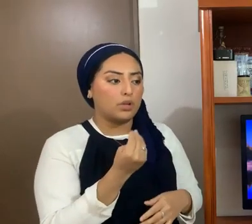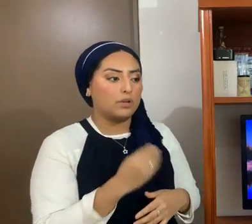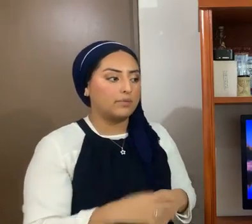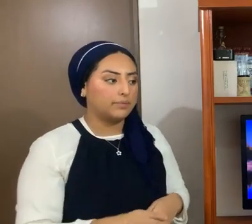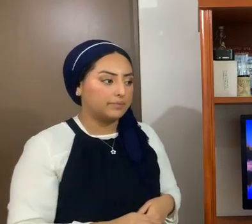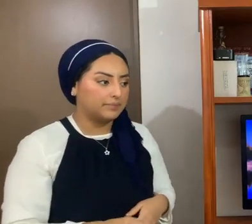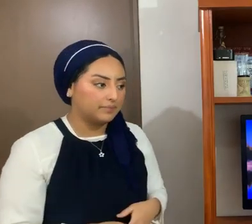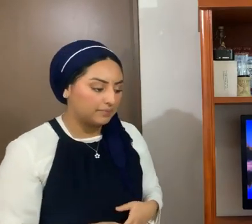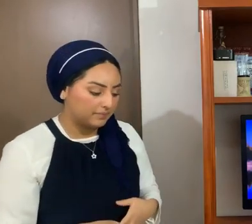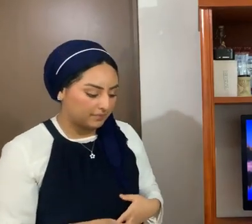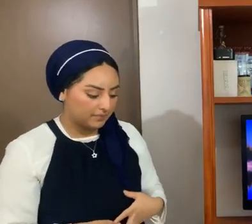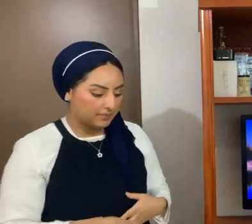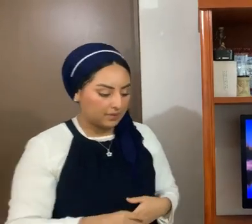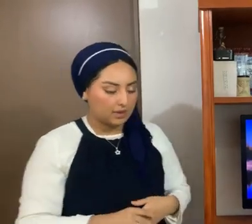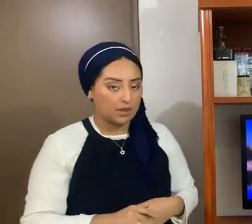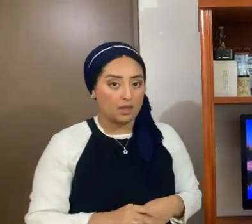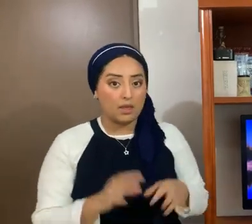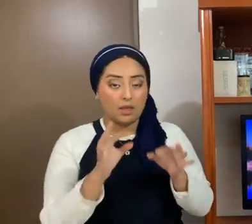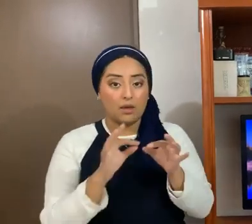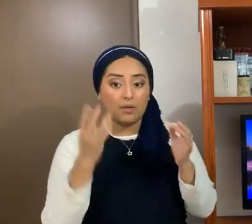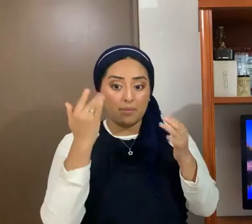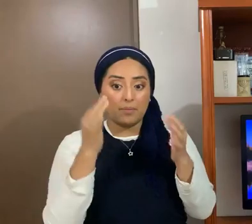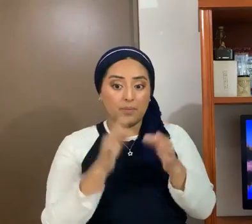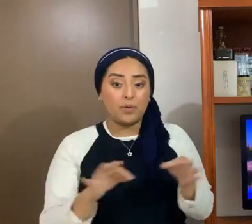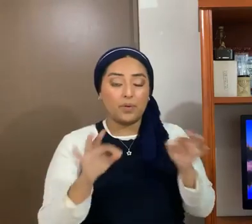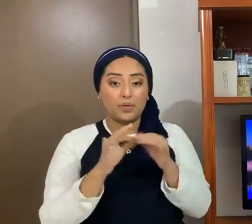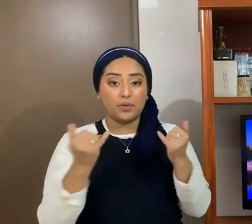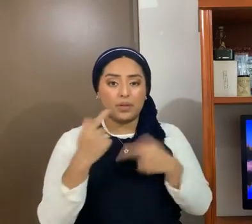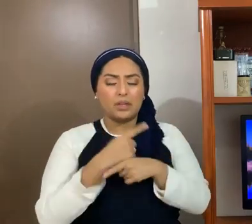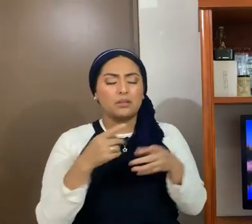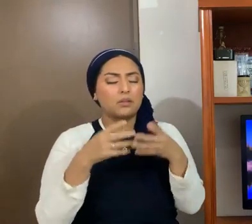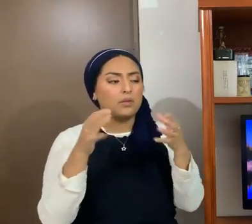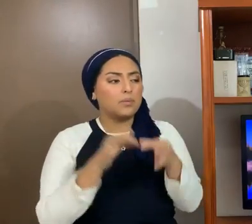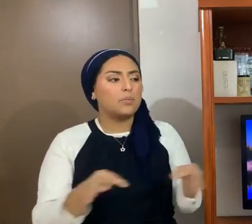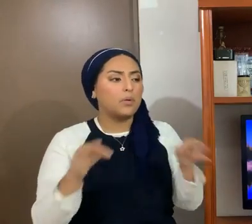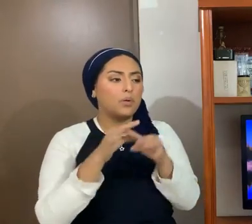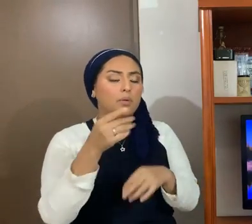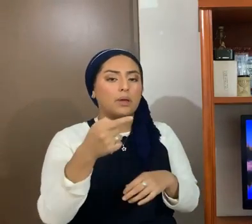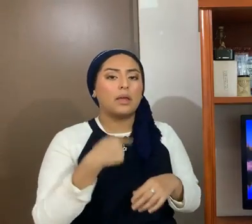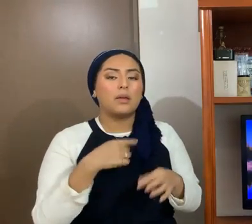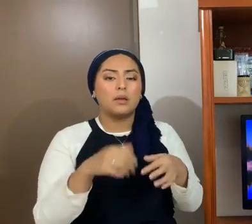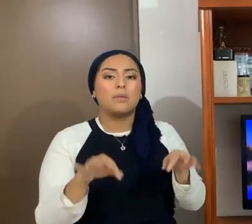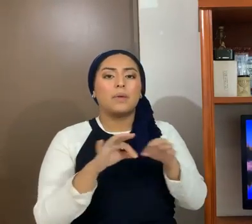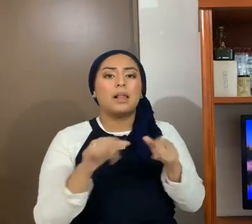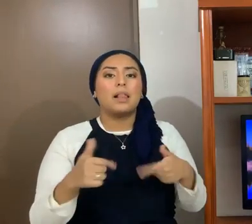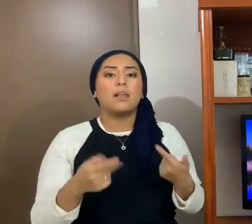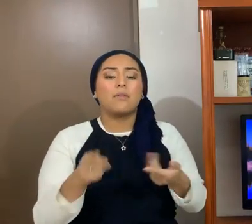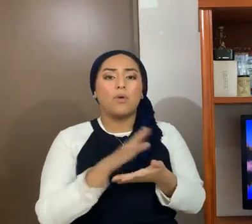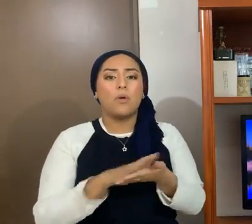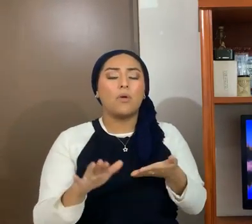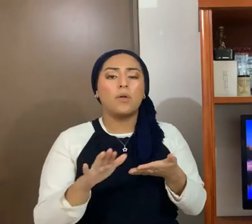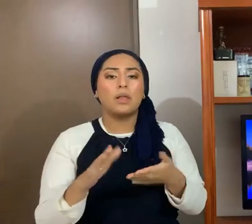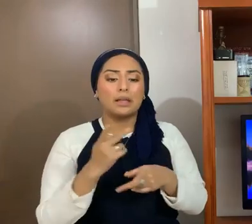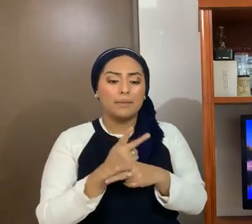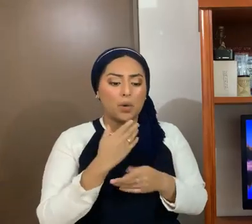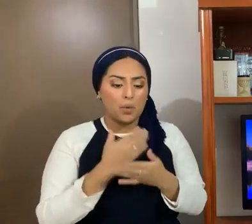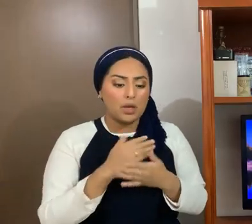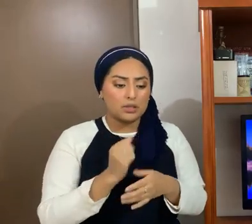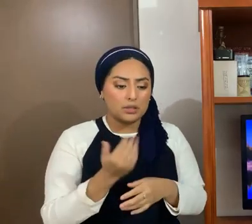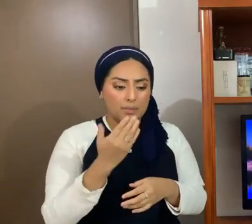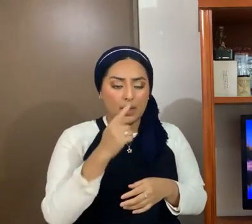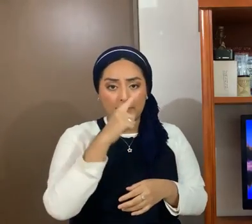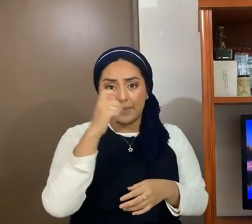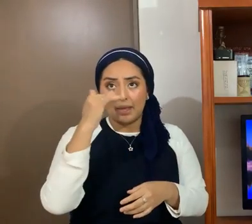1.14. Por eso es que hoy es tan importante que nosotros estemos en santidad y que guardemos bien el Shabbat,